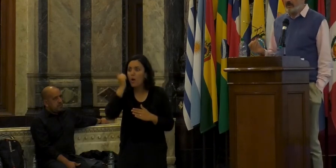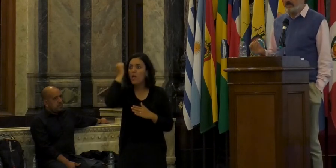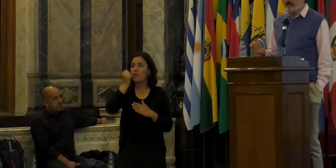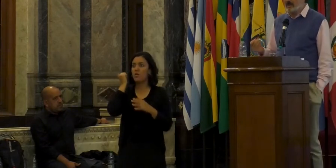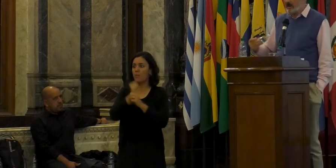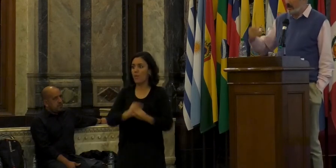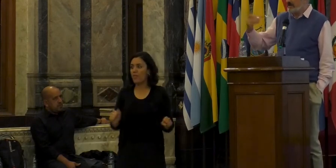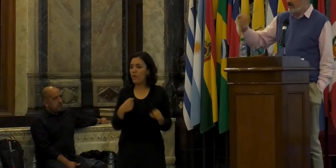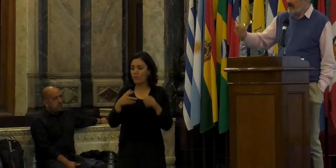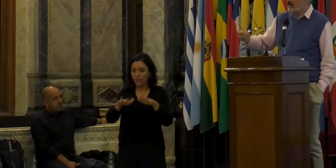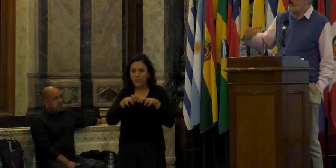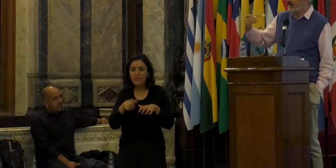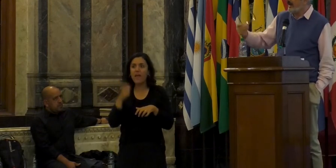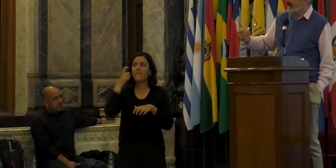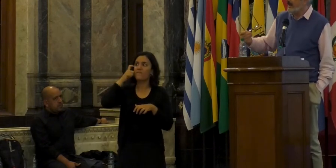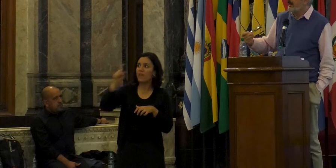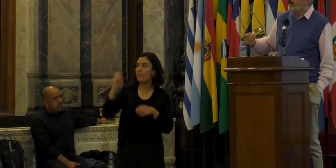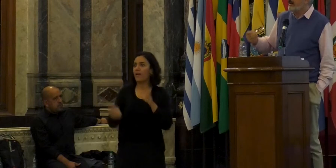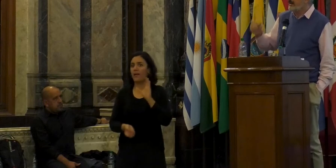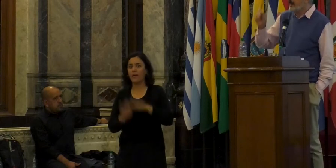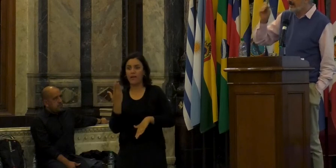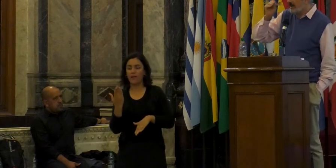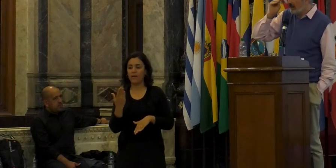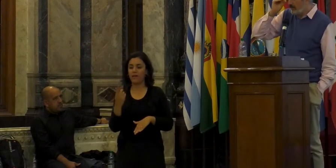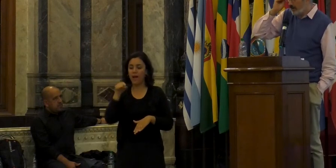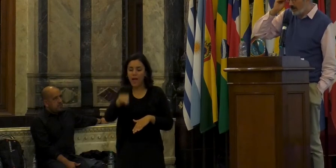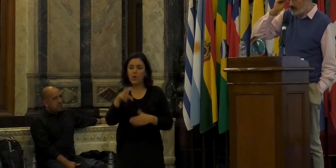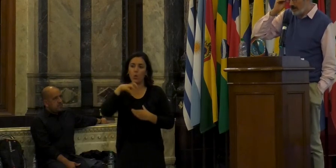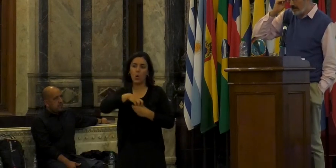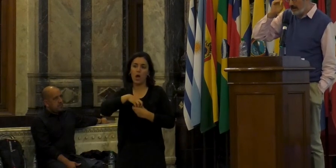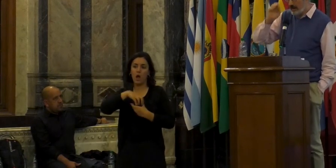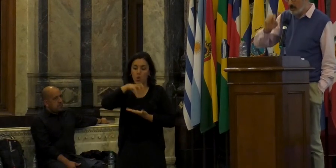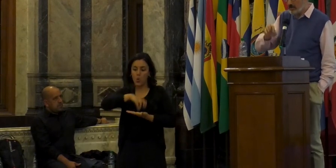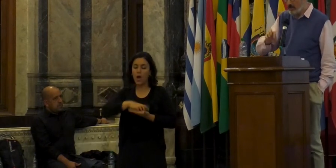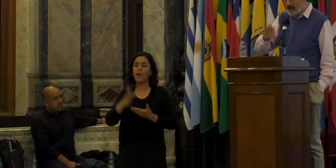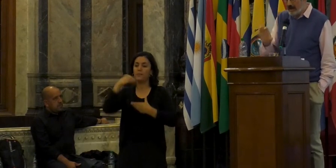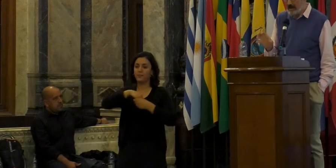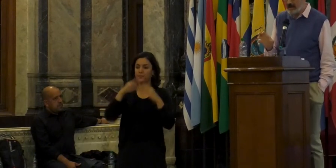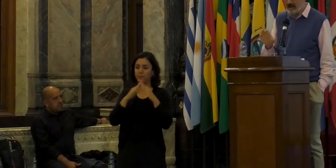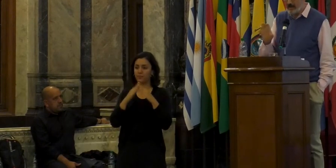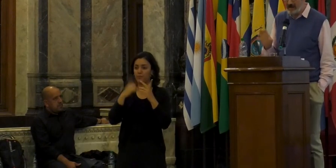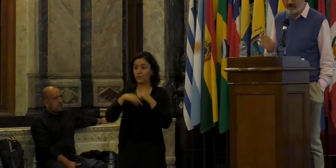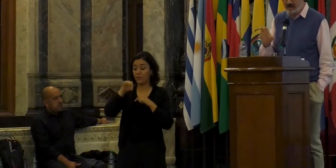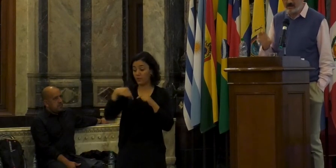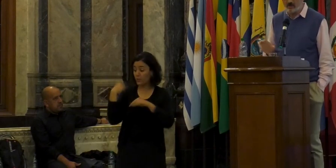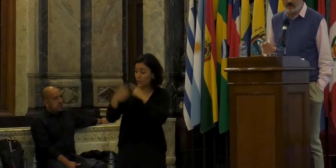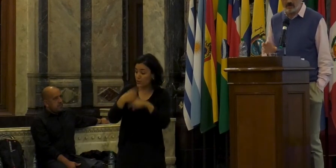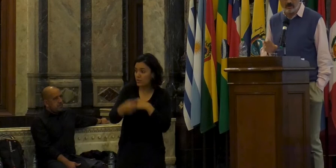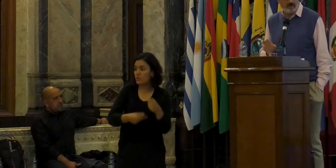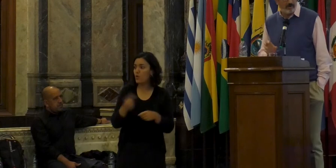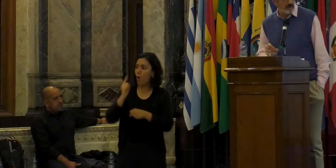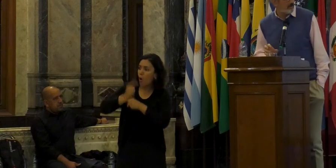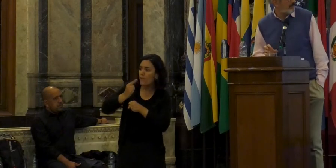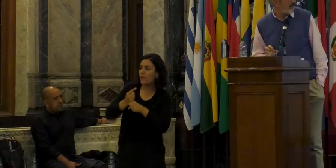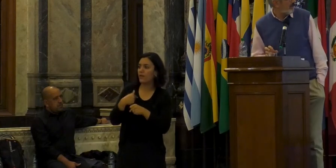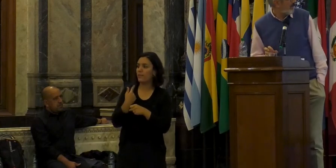en un lugar donde se vive, donde se inventa, donde se crea. Y ese proceso en realidad nos obligaría a repensar y a discutir todos